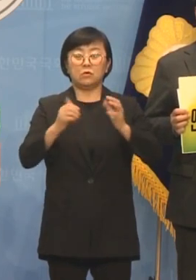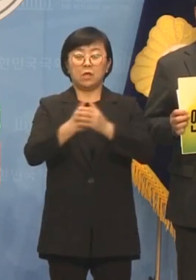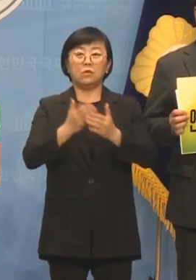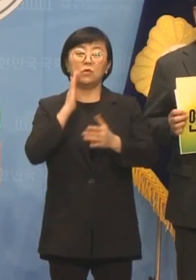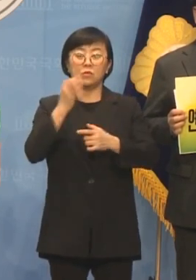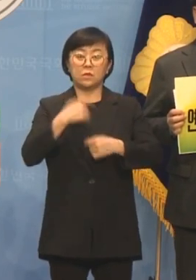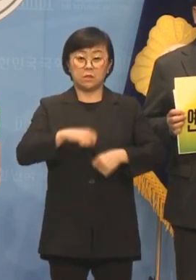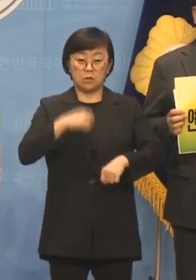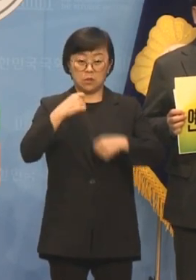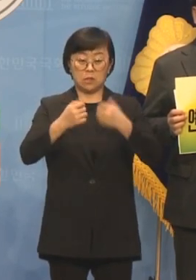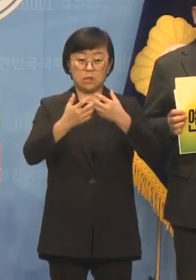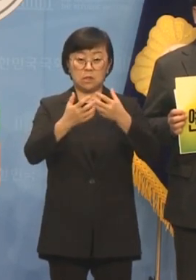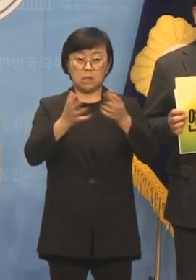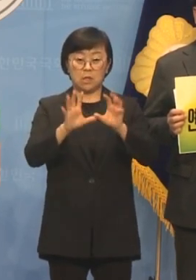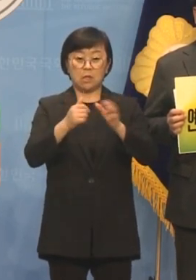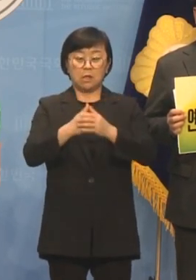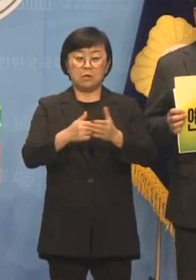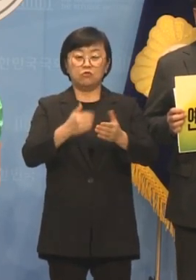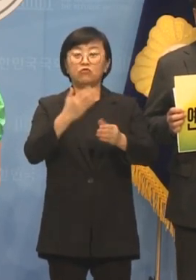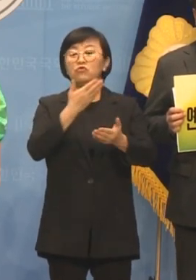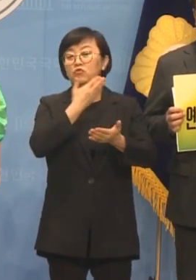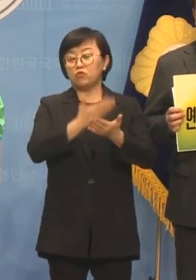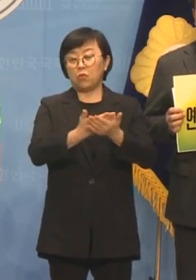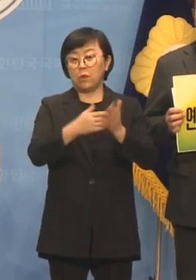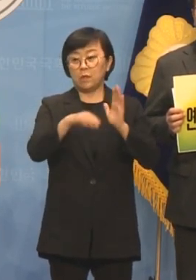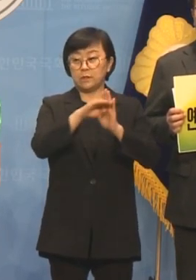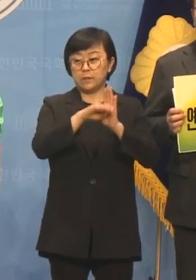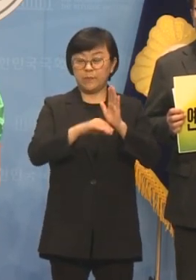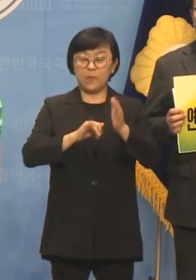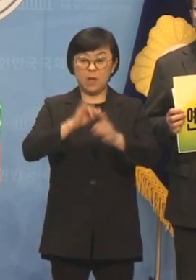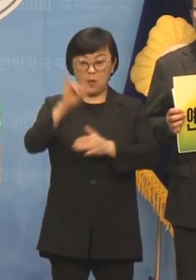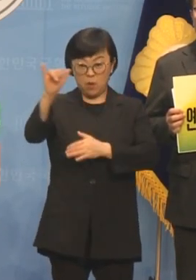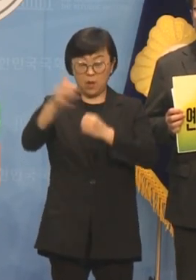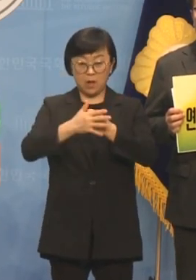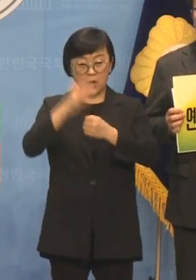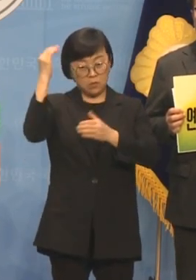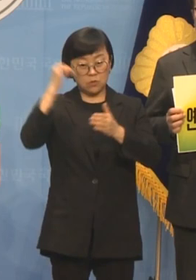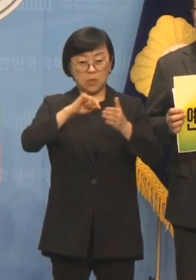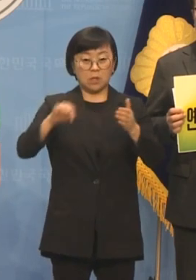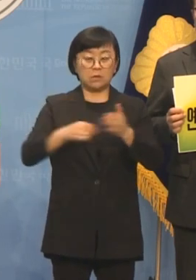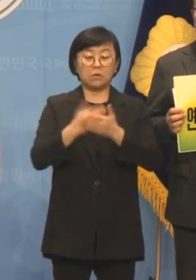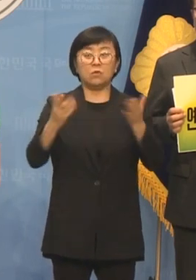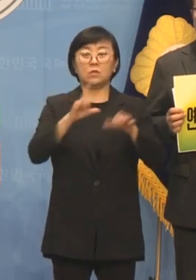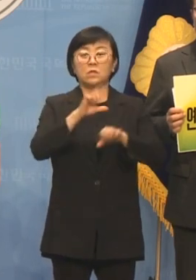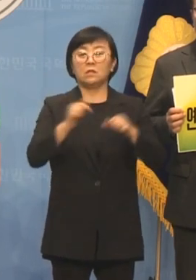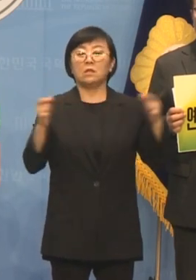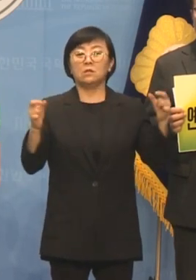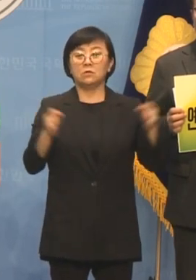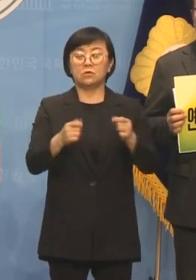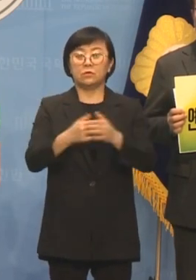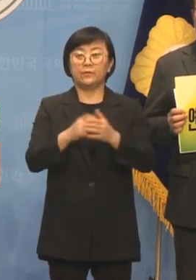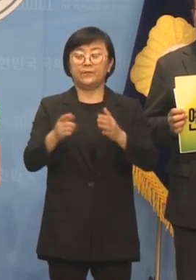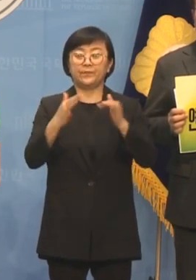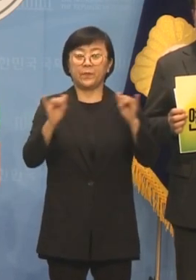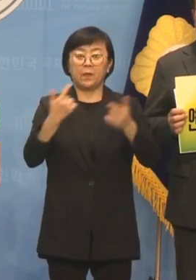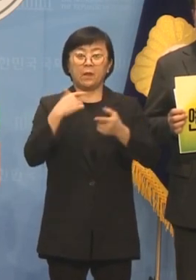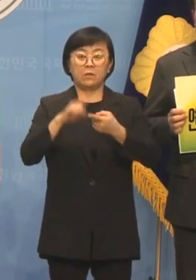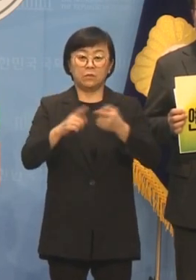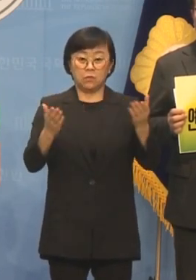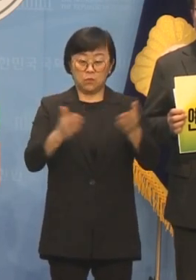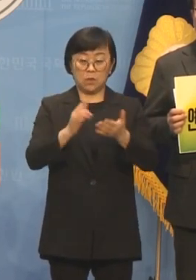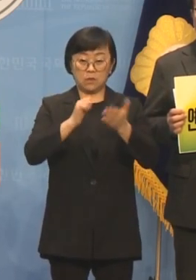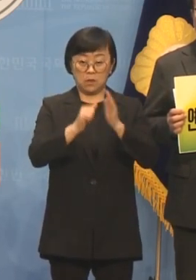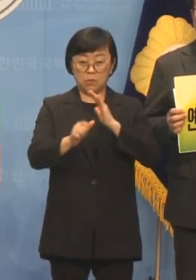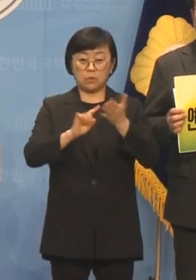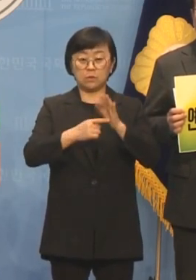정의당의 핵심 의입니다 해외뿐 아니라 국내에서도 근로시간 단축 인간다운 노동의 상징으로